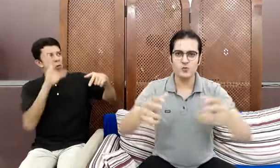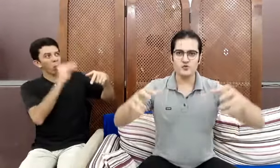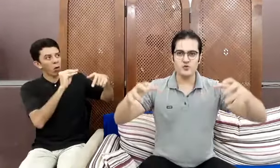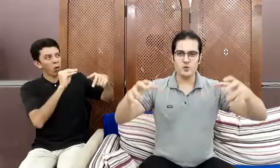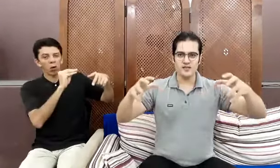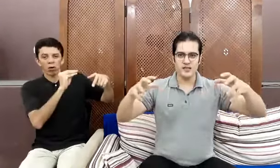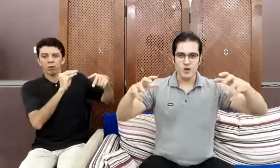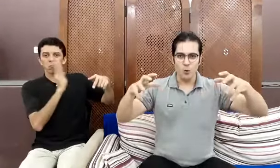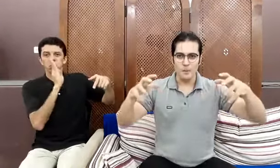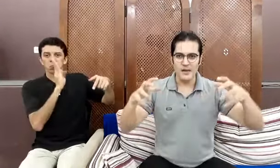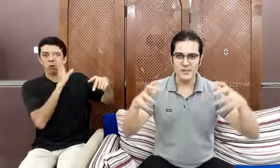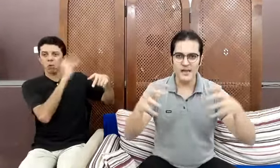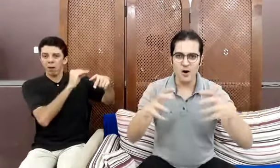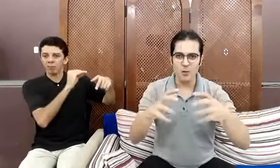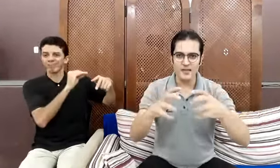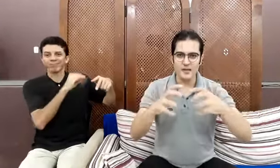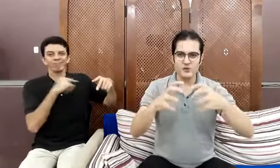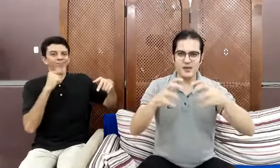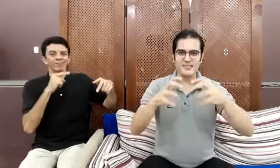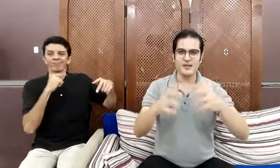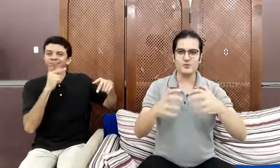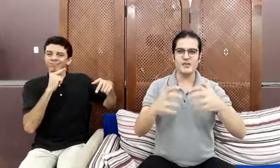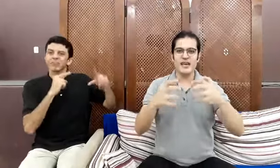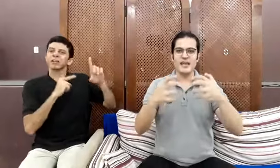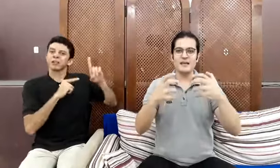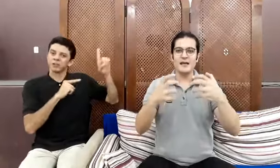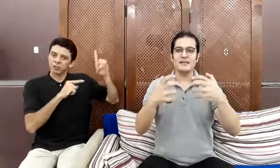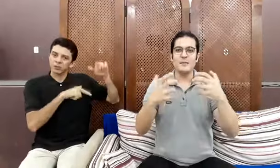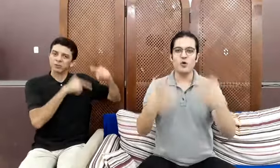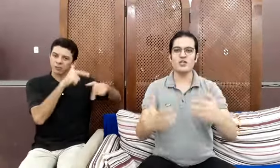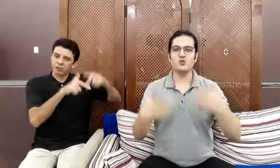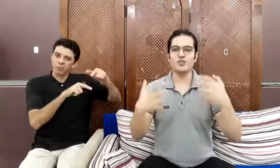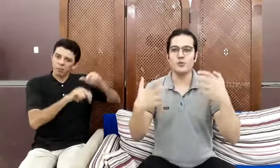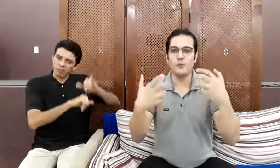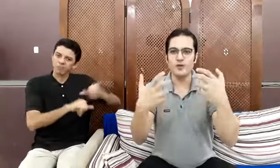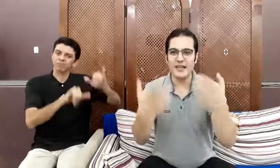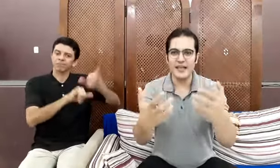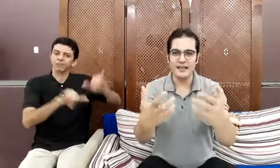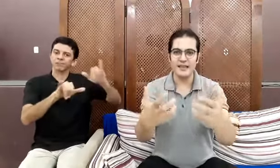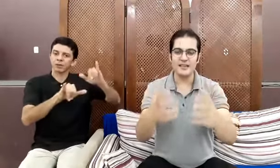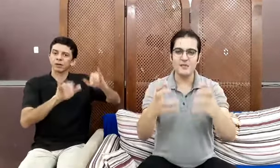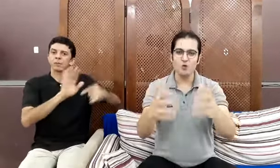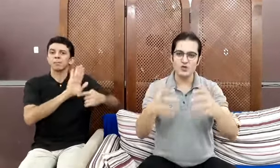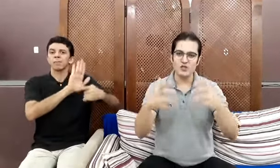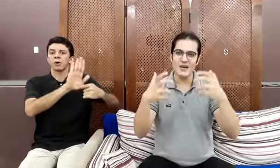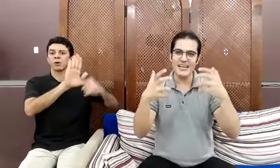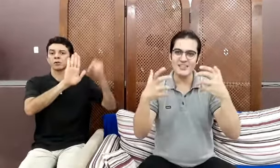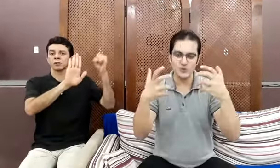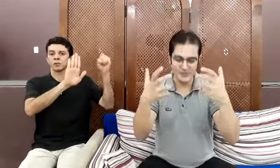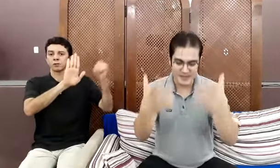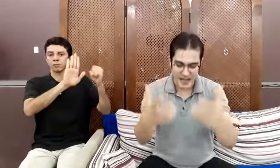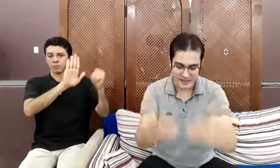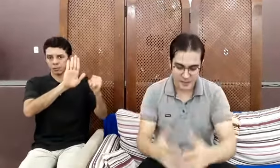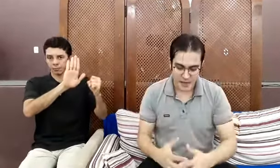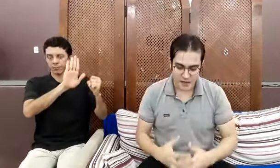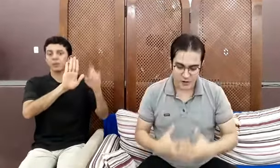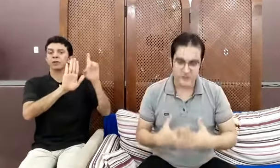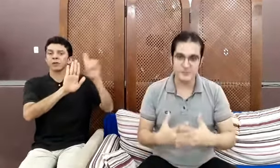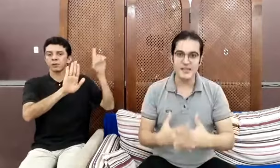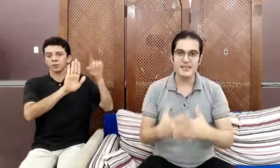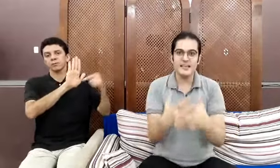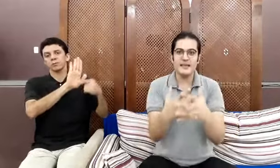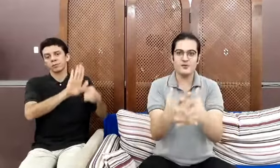Quanto mais os homens comprimem a obra de Deus, mais Deus, ele demonstra o seu poder, ele demonstra a sua grandiosidade. E